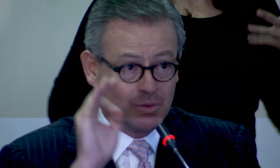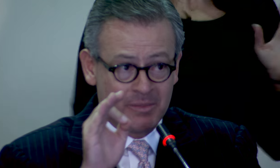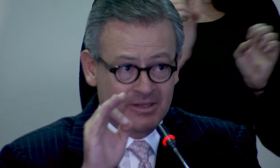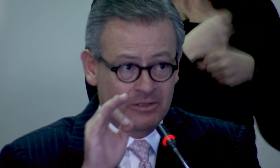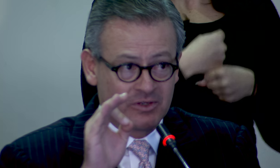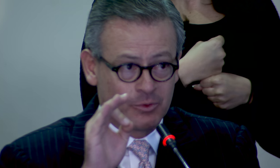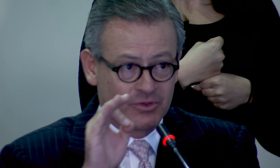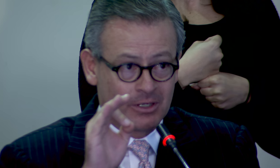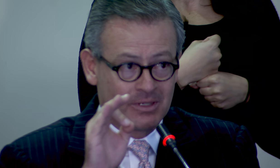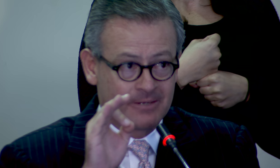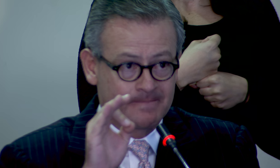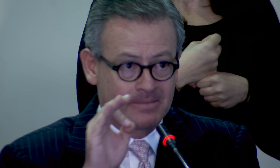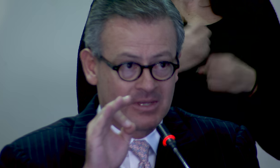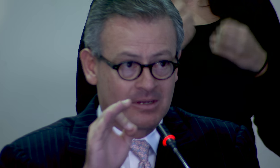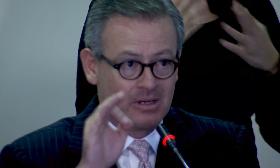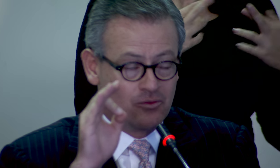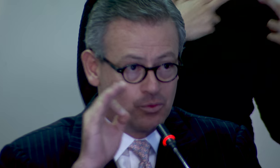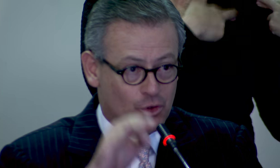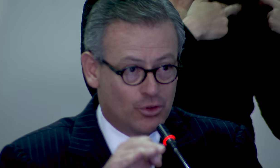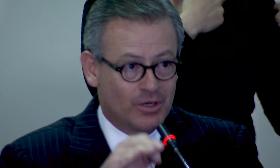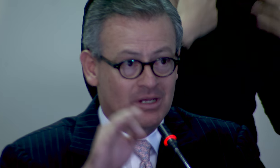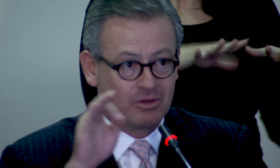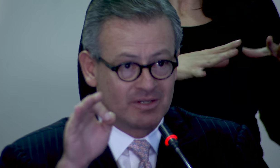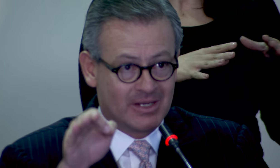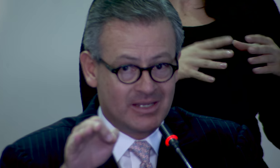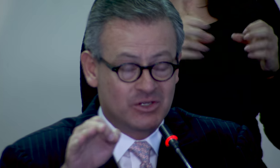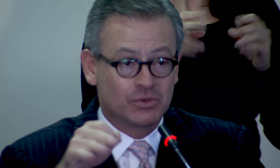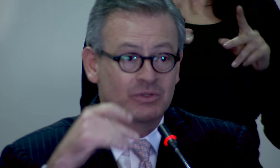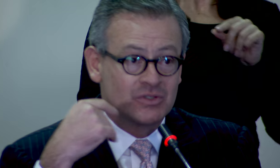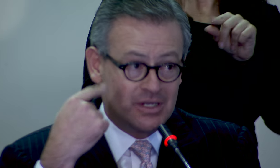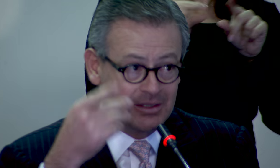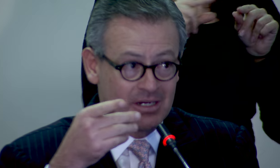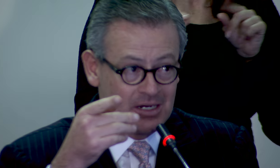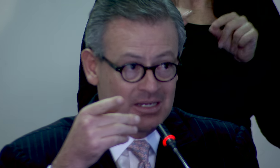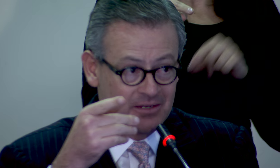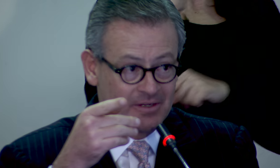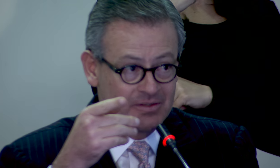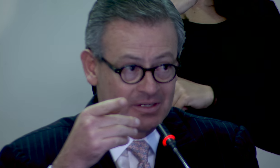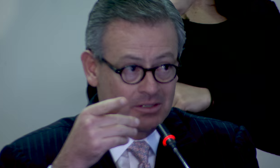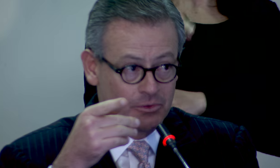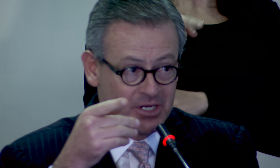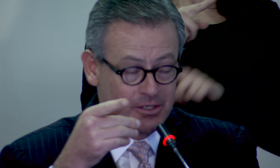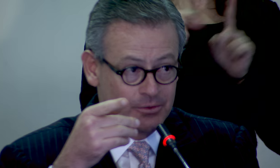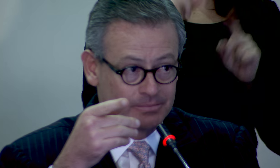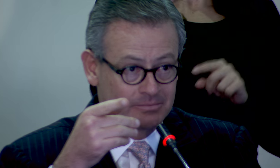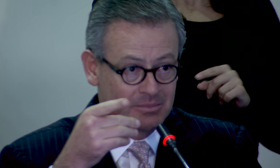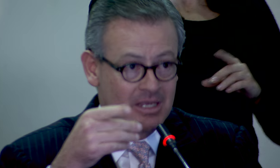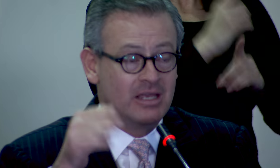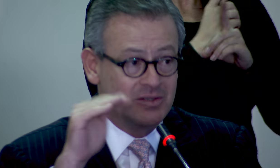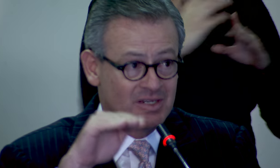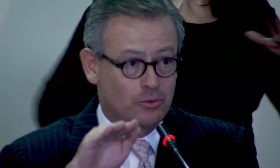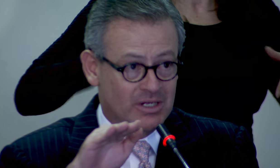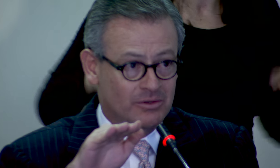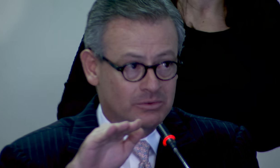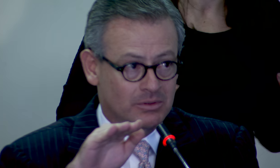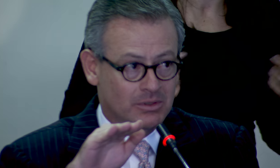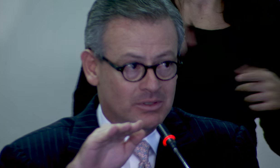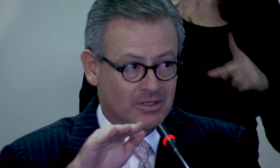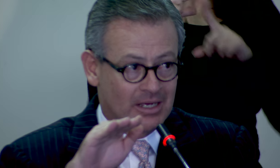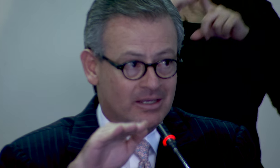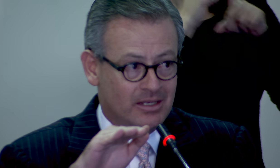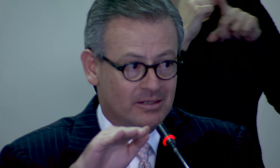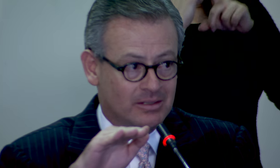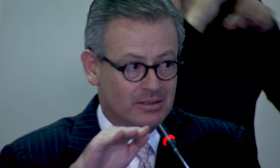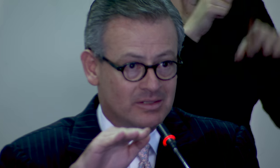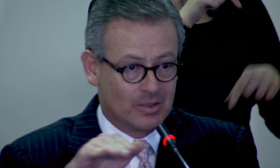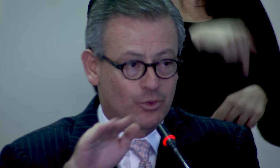Es sumamente irresponsable el rumor y lo que se ha dicho, sin tener la defensa del gobierno, insinuando